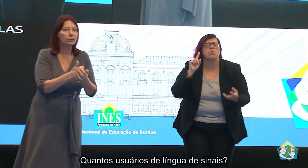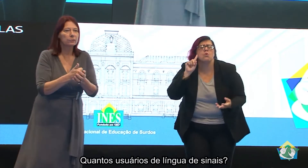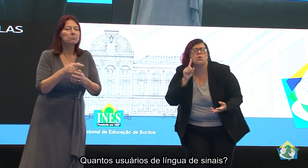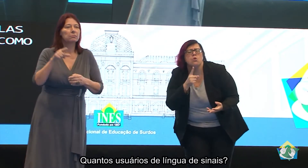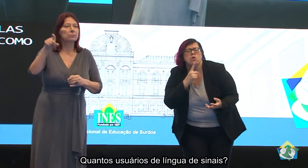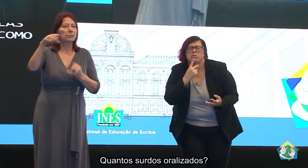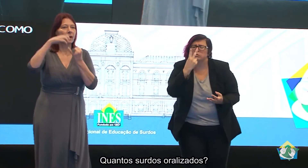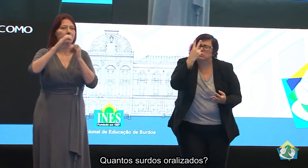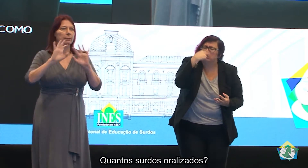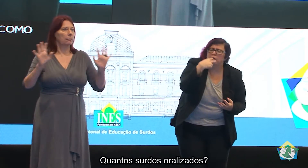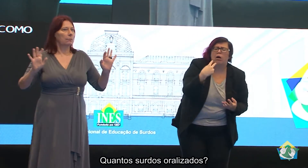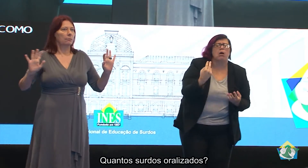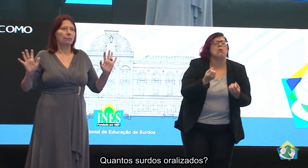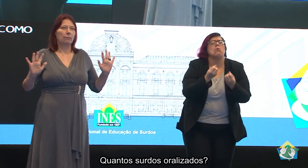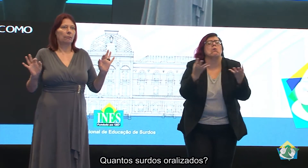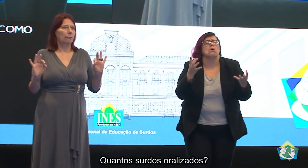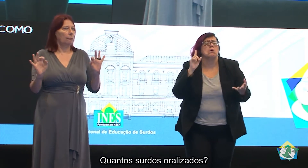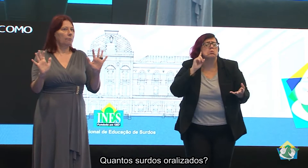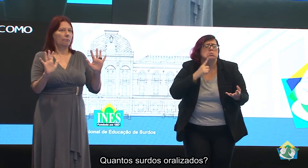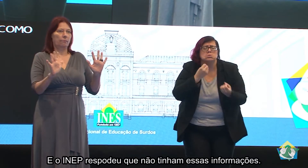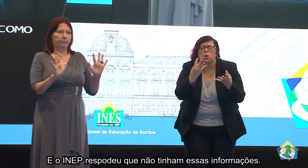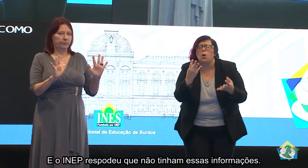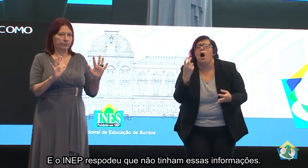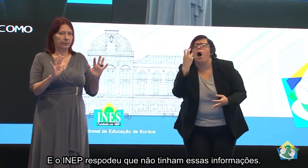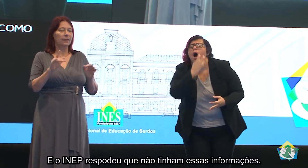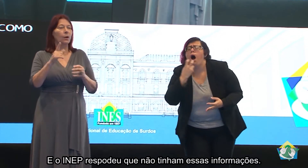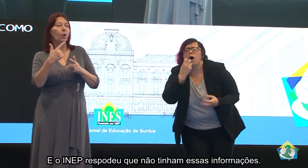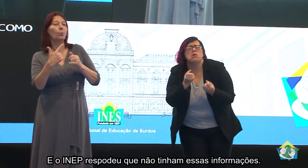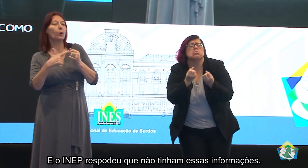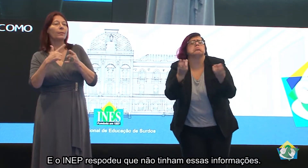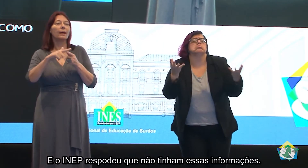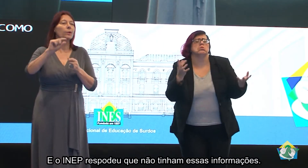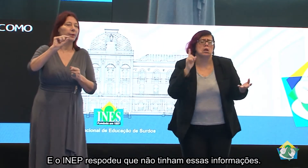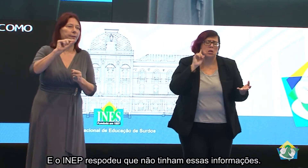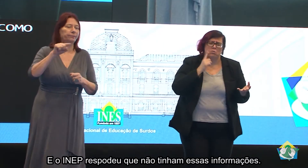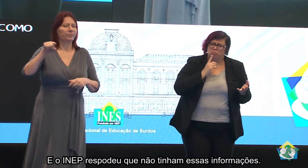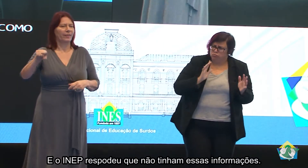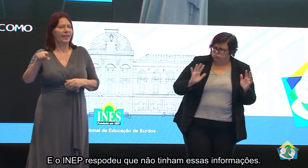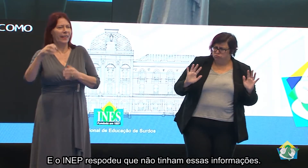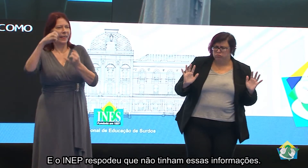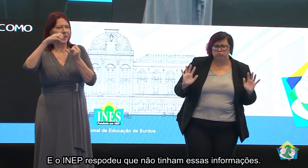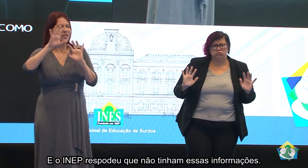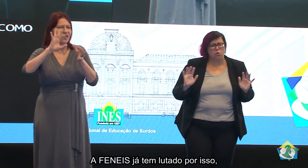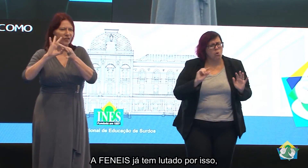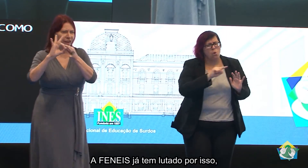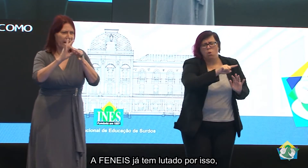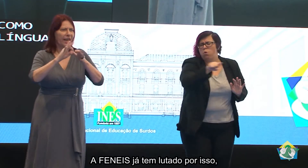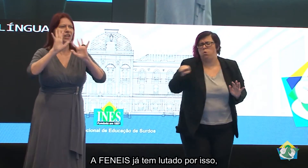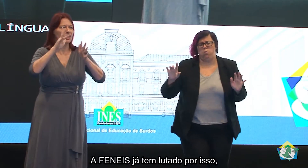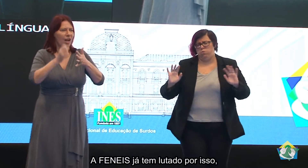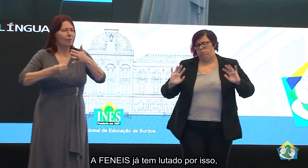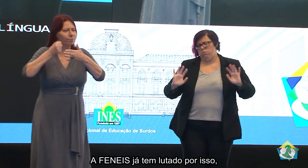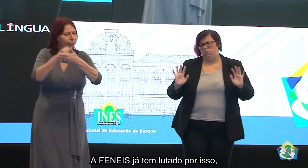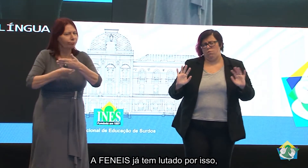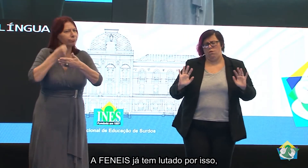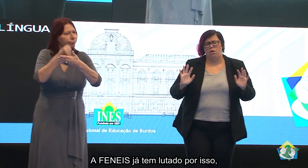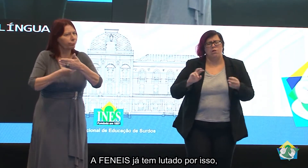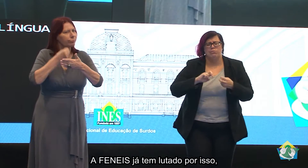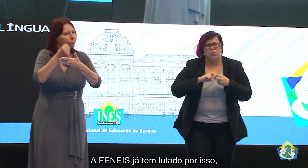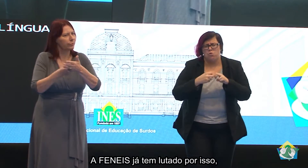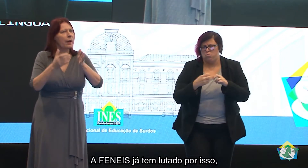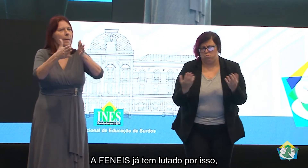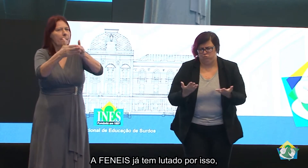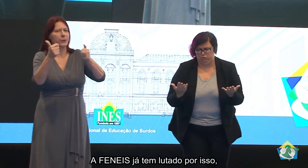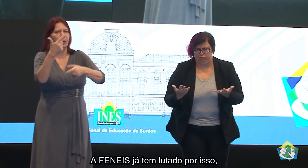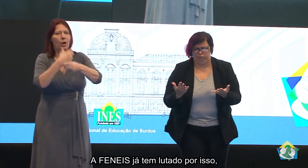usuários de línguas de sinais, quantos surdos oralizados. E o MEC falou, olha, nós não temos essa informação. E a